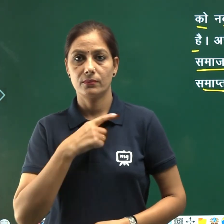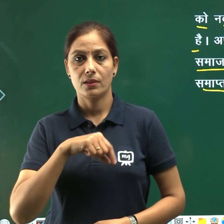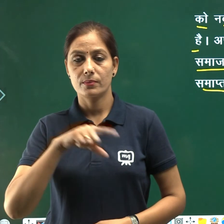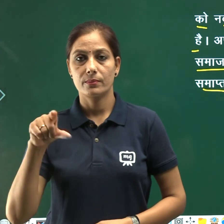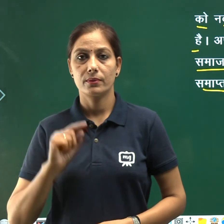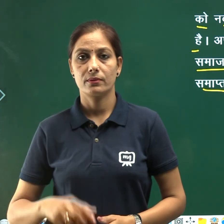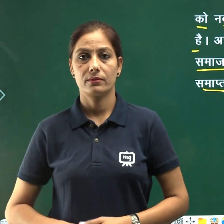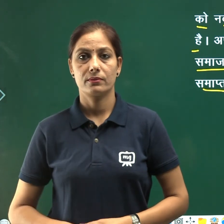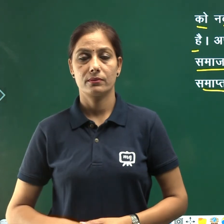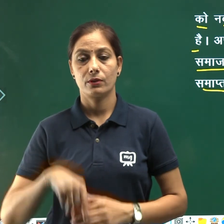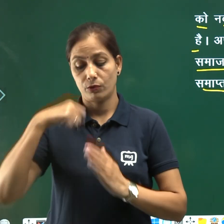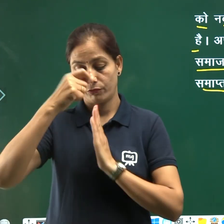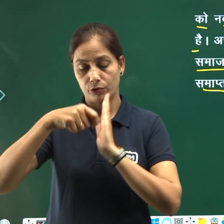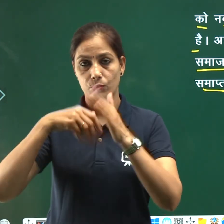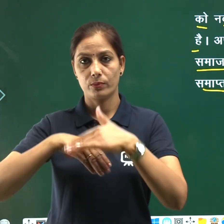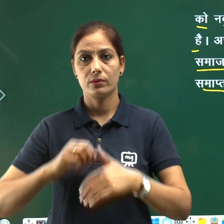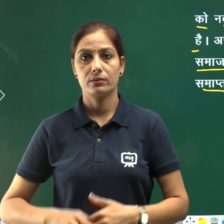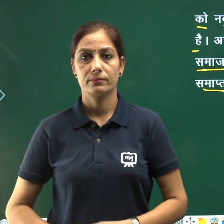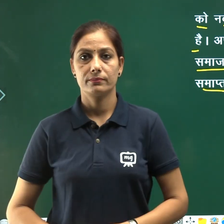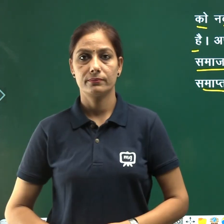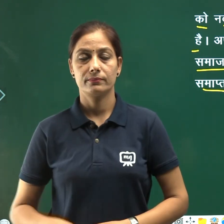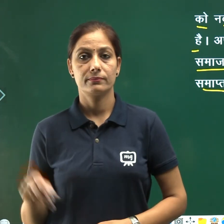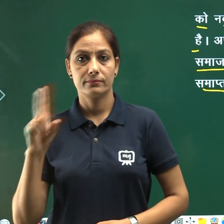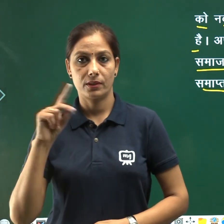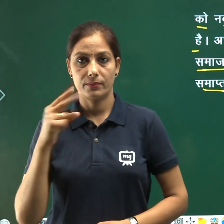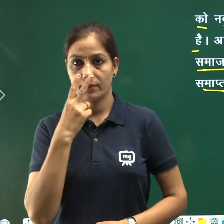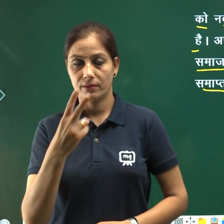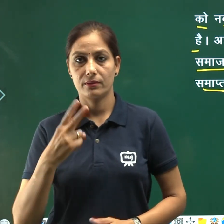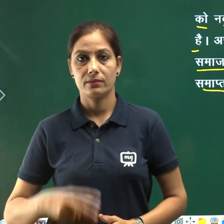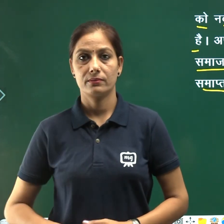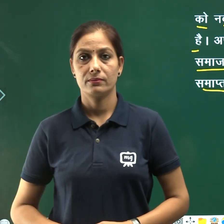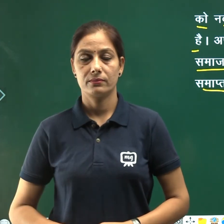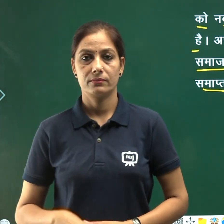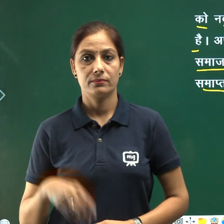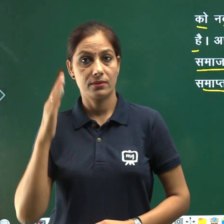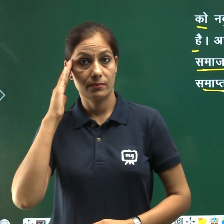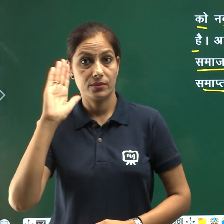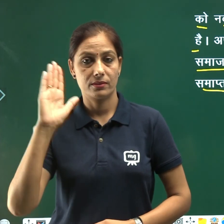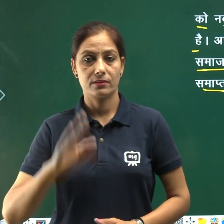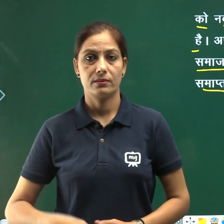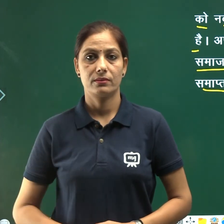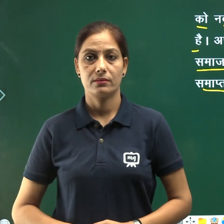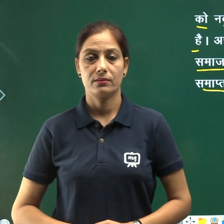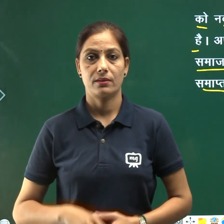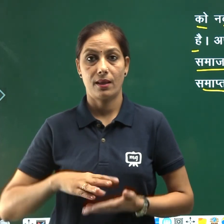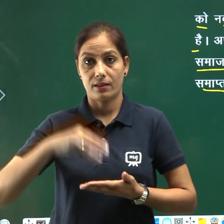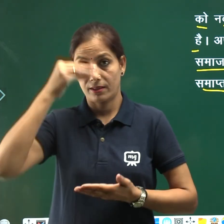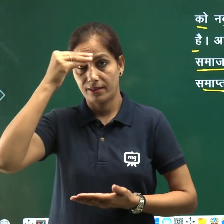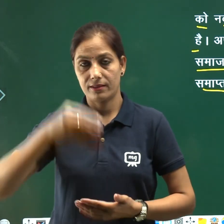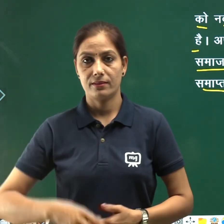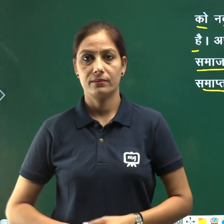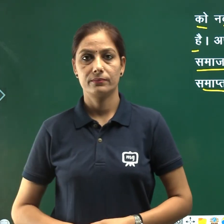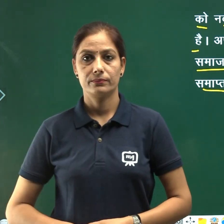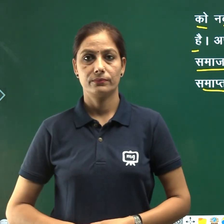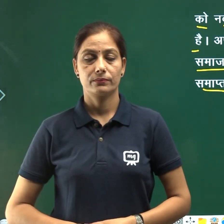आप वीडियो में बार बार देखें, समझें, याद करें